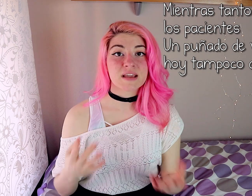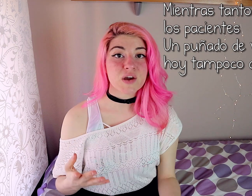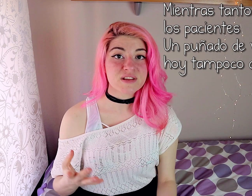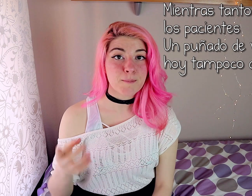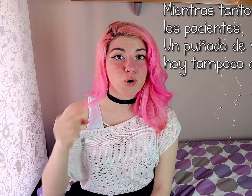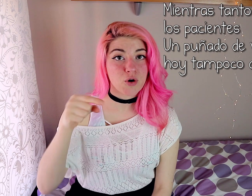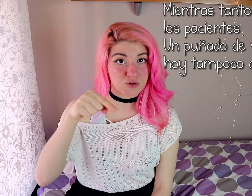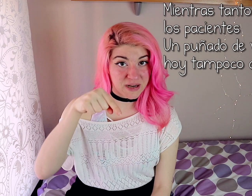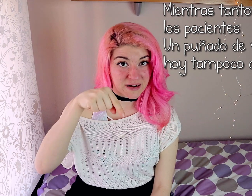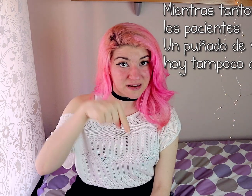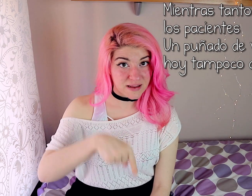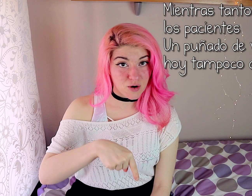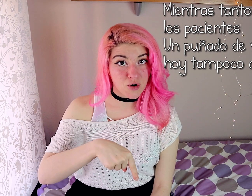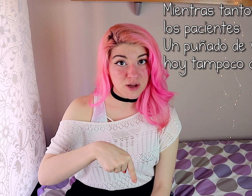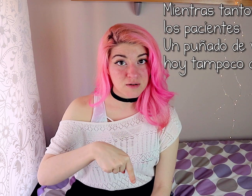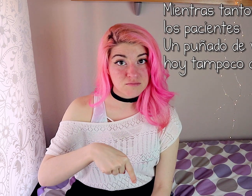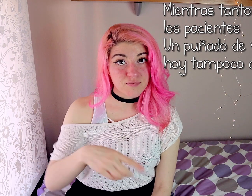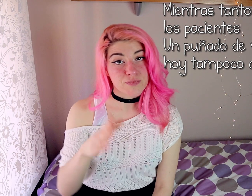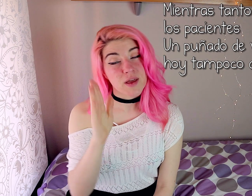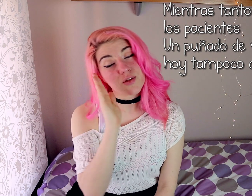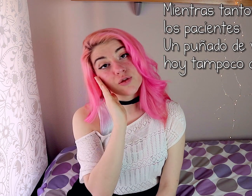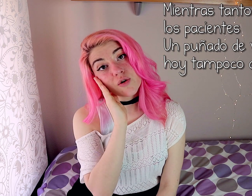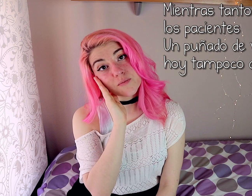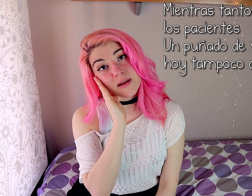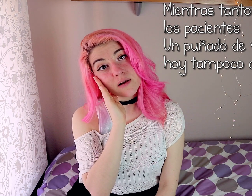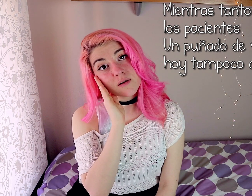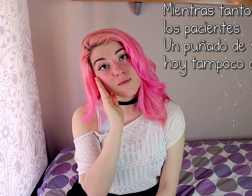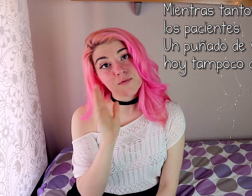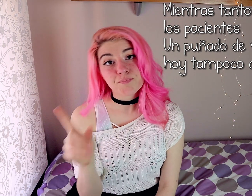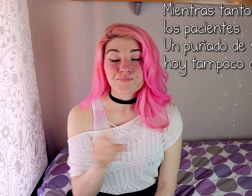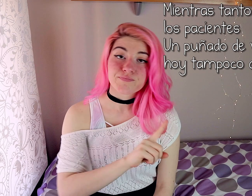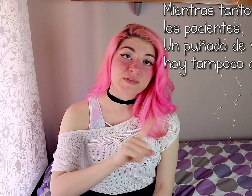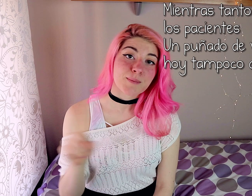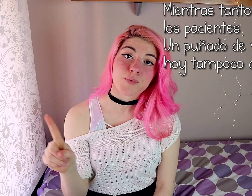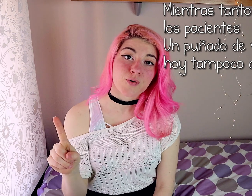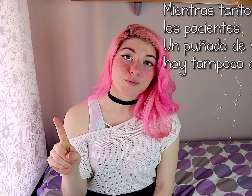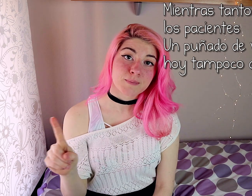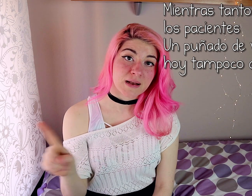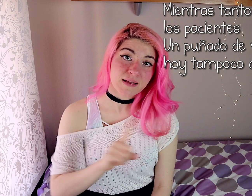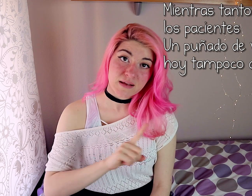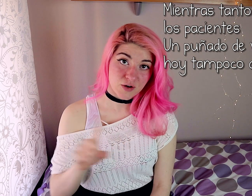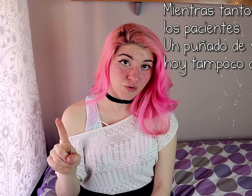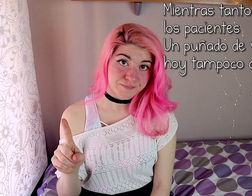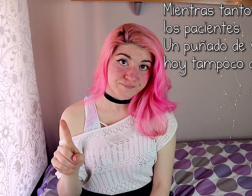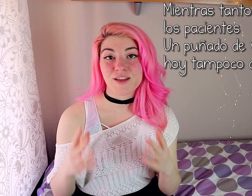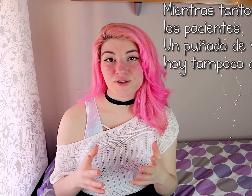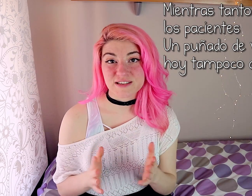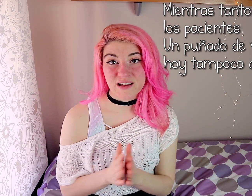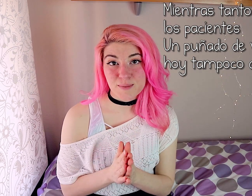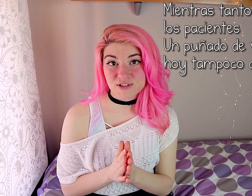que hoy tampoco dormirán. Que hoy, dormir, tampoco, ¿vale? No. Entonces, signamos